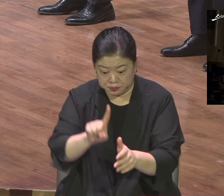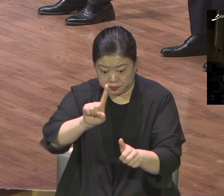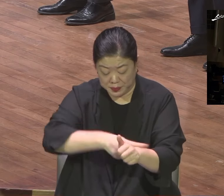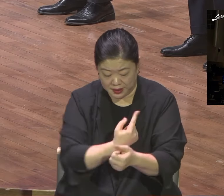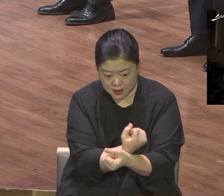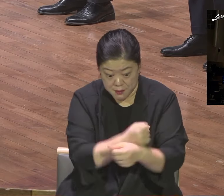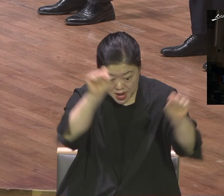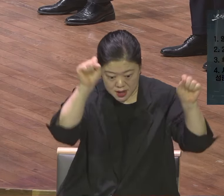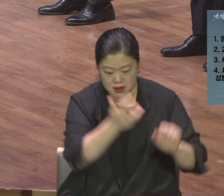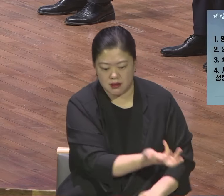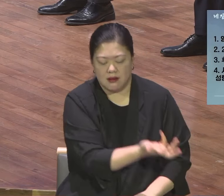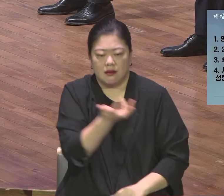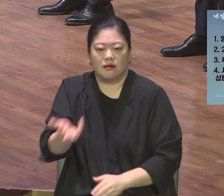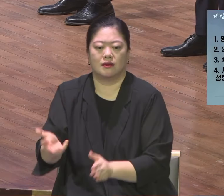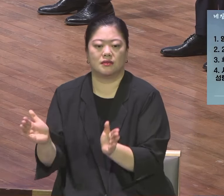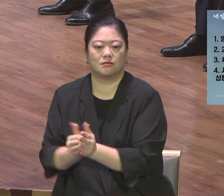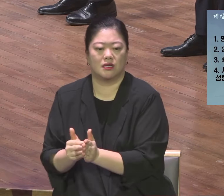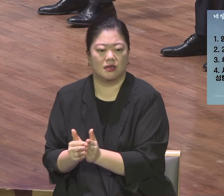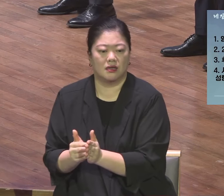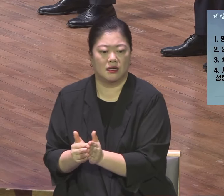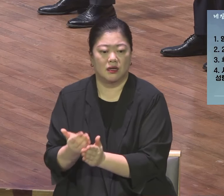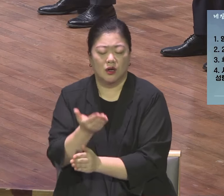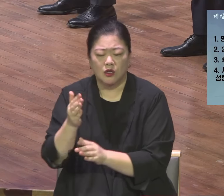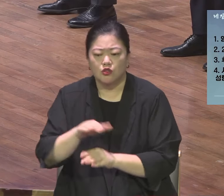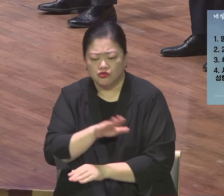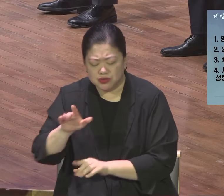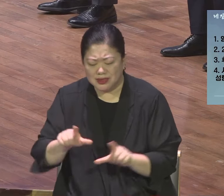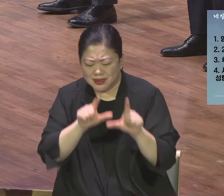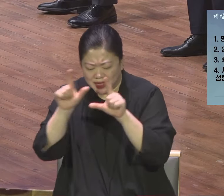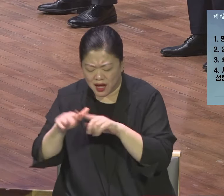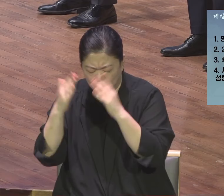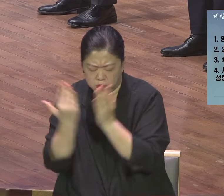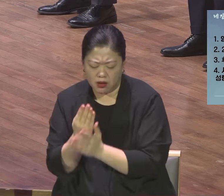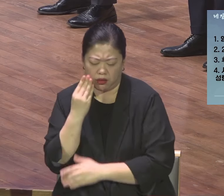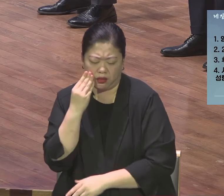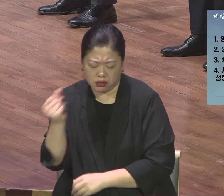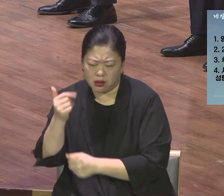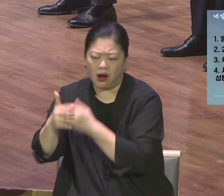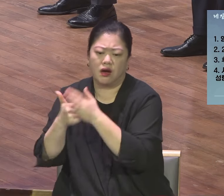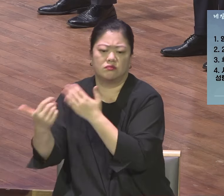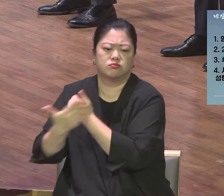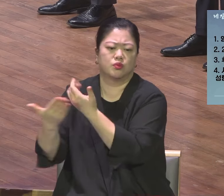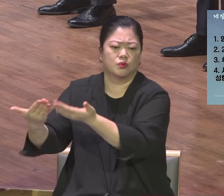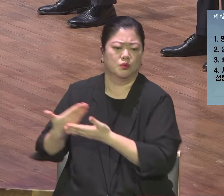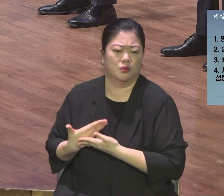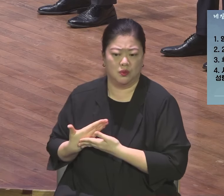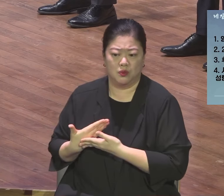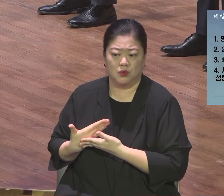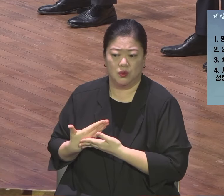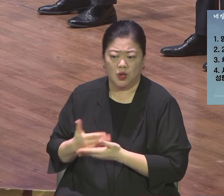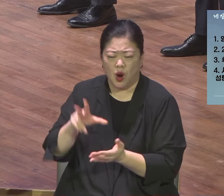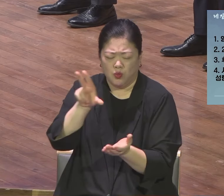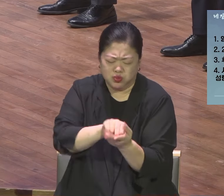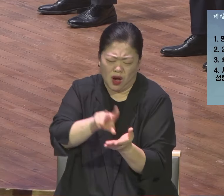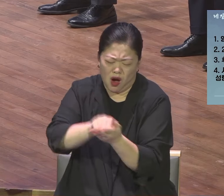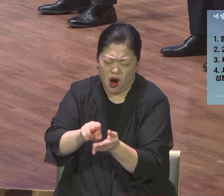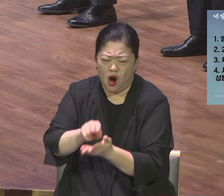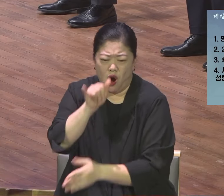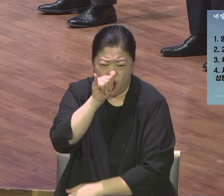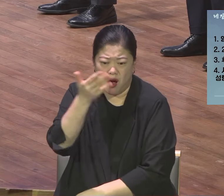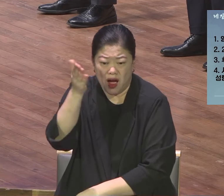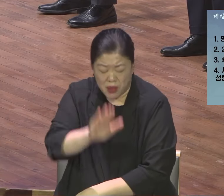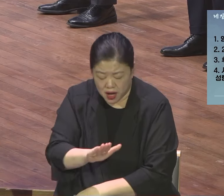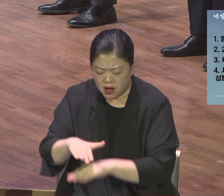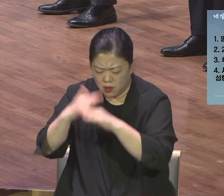없는 평강과 평탄 가진 하나님의 자녀가 되었습니다. 문제 여전에도 여전히 예수는